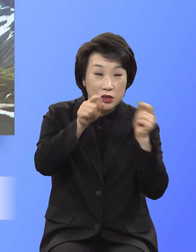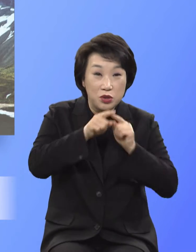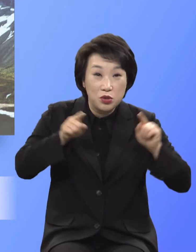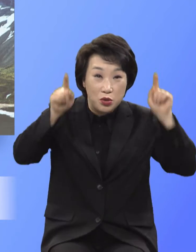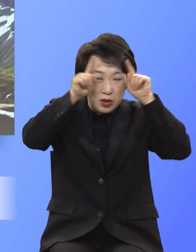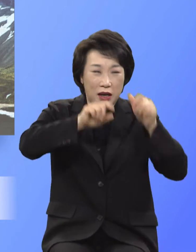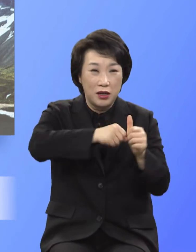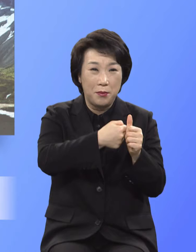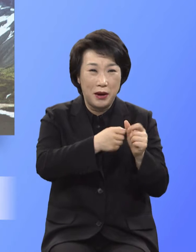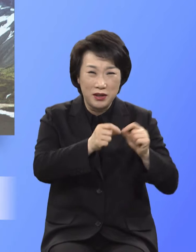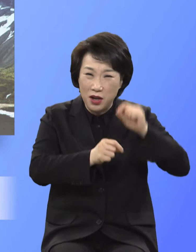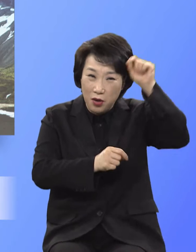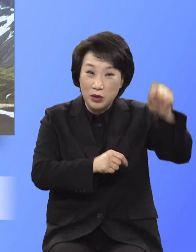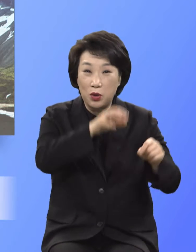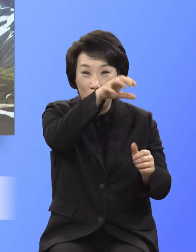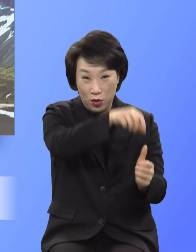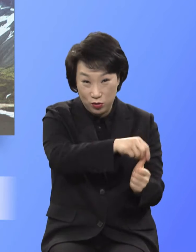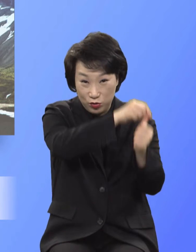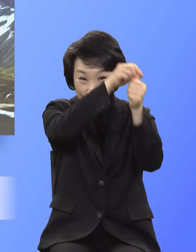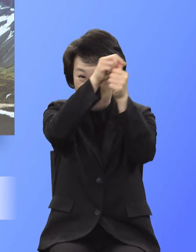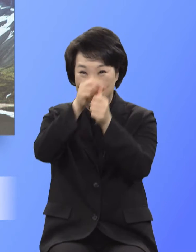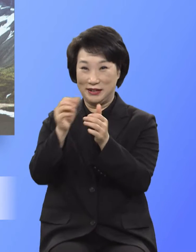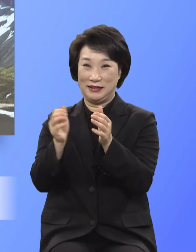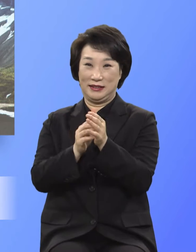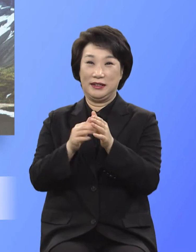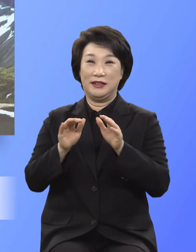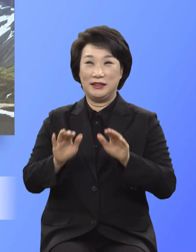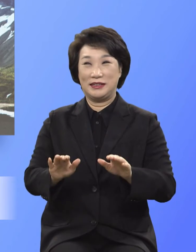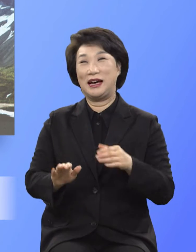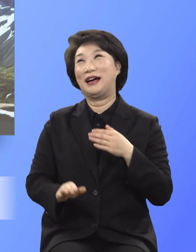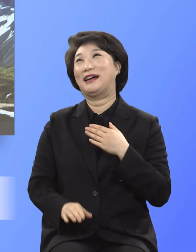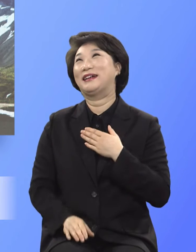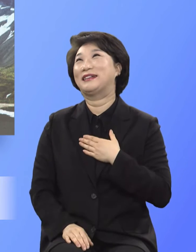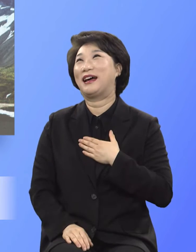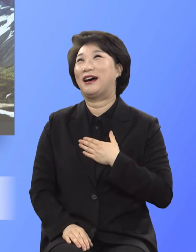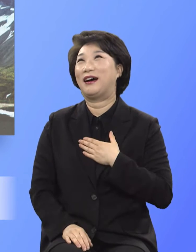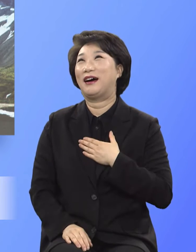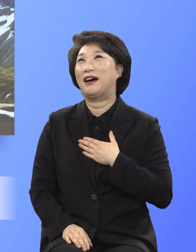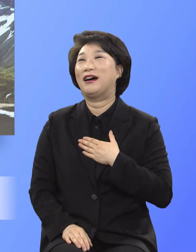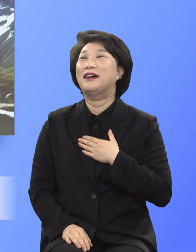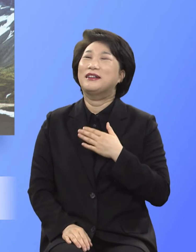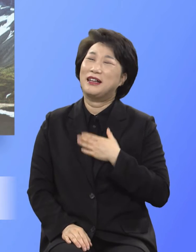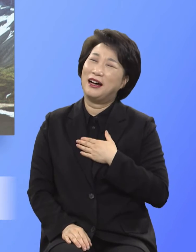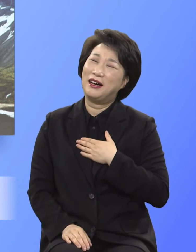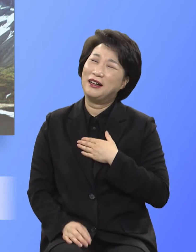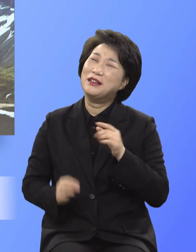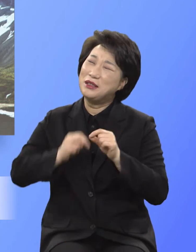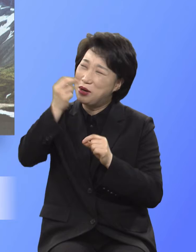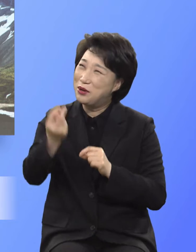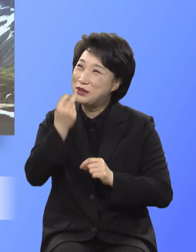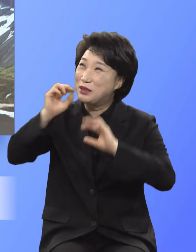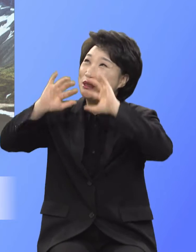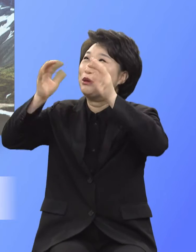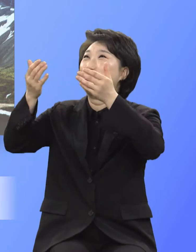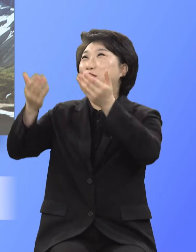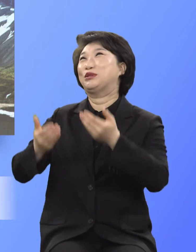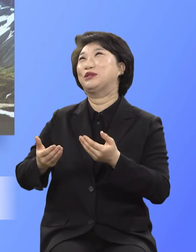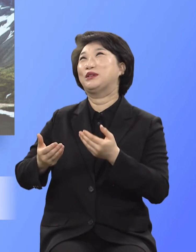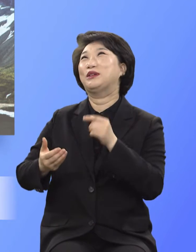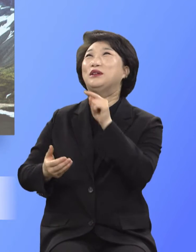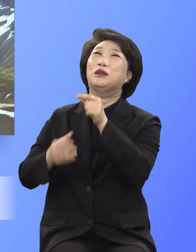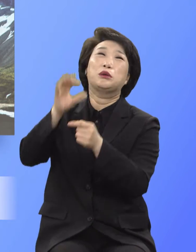지옥의 영원한 형벌에서 구원해서 참 영생과 천국, 이게